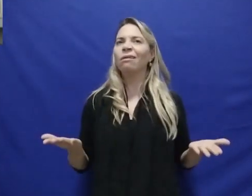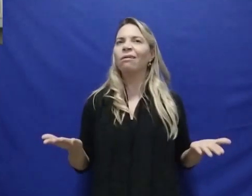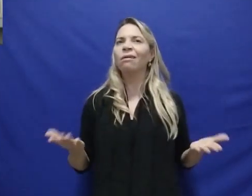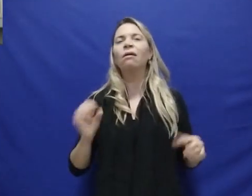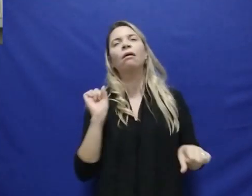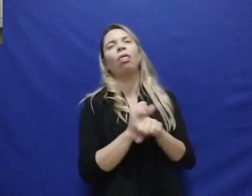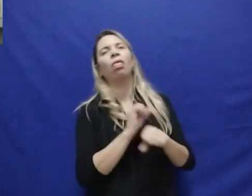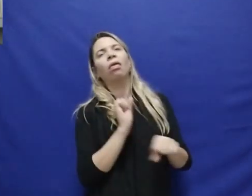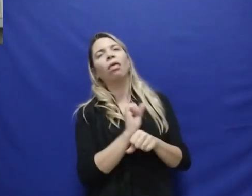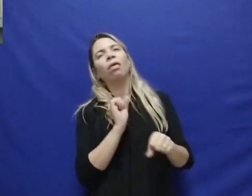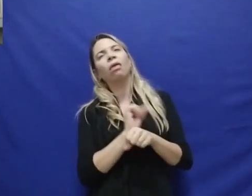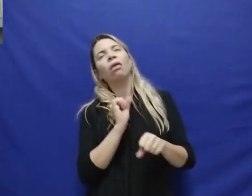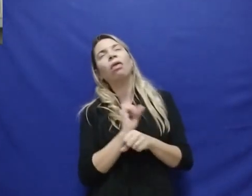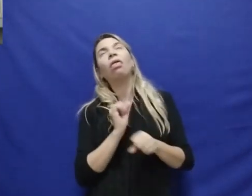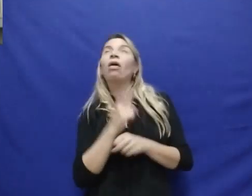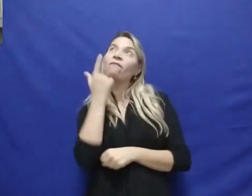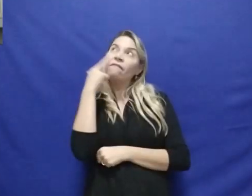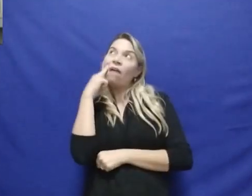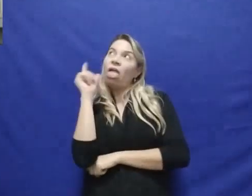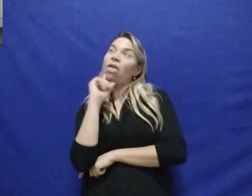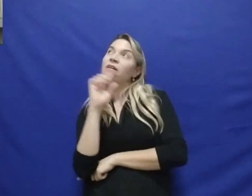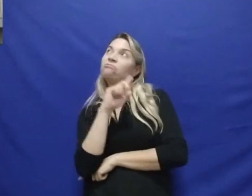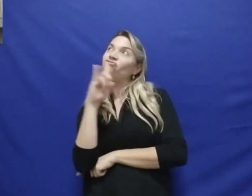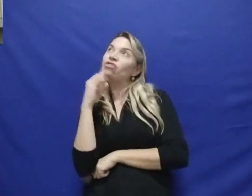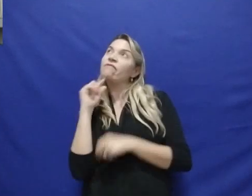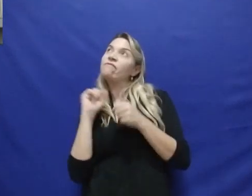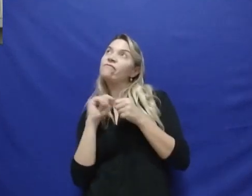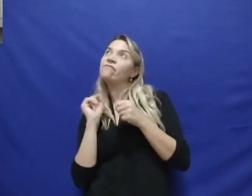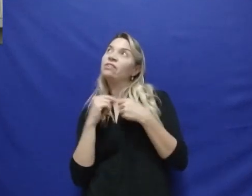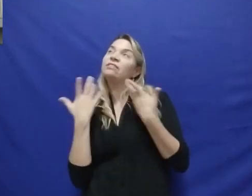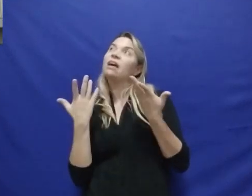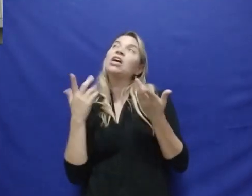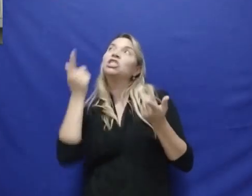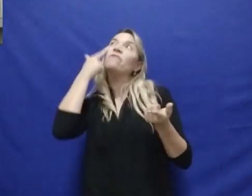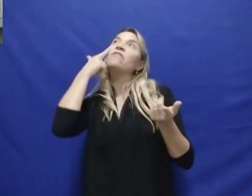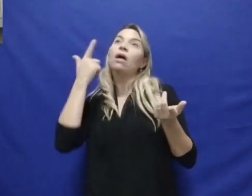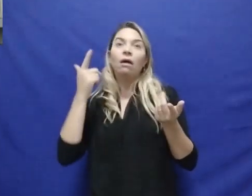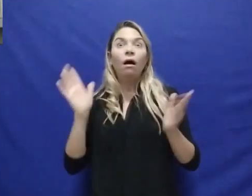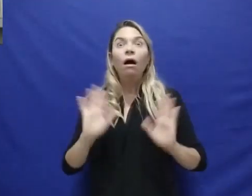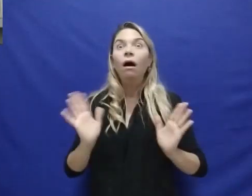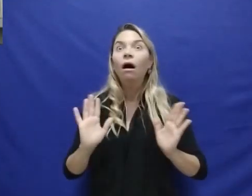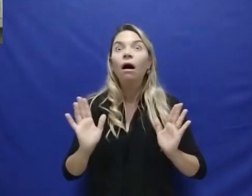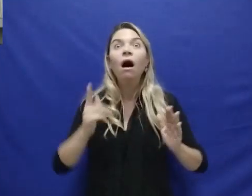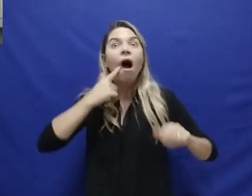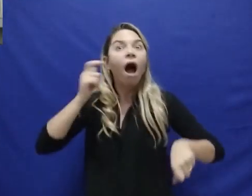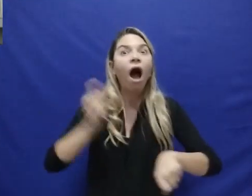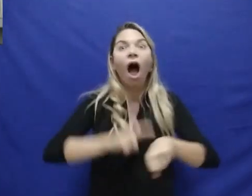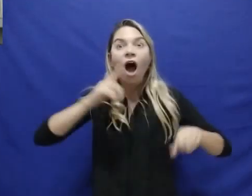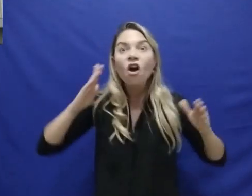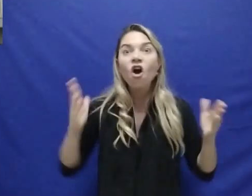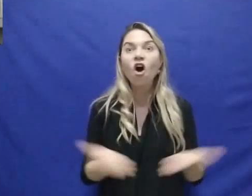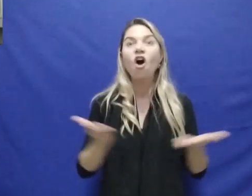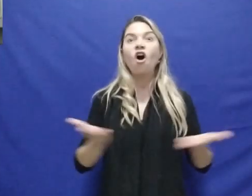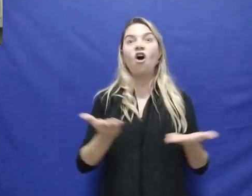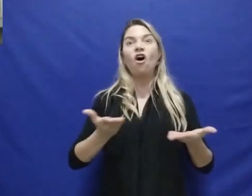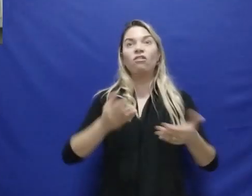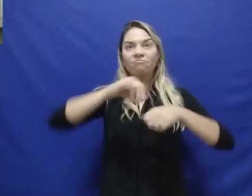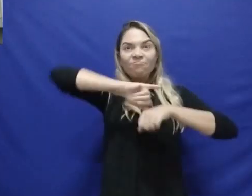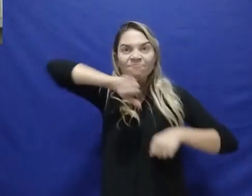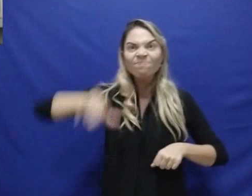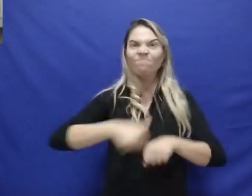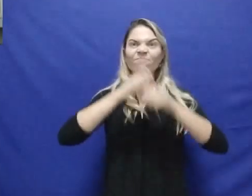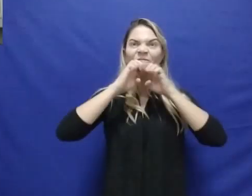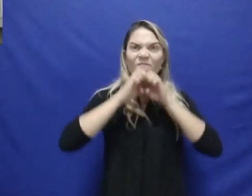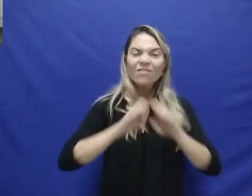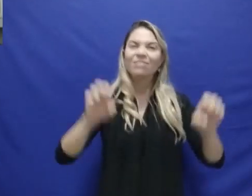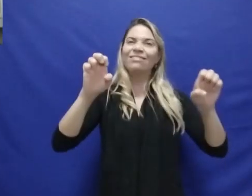que te converteu, que te capacita, Espírito que te concede sabedoria e discernimento em